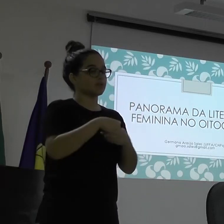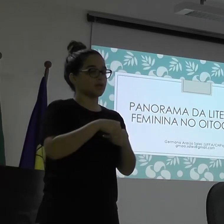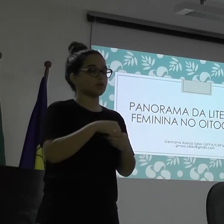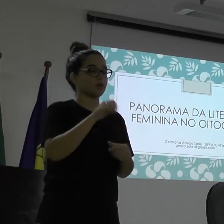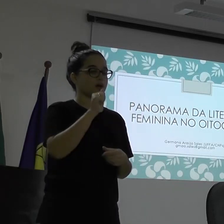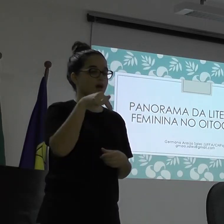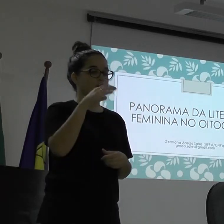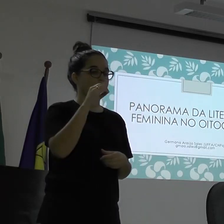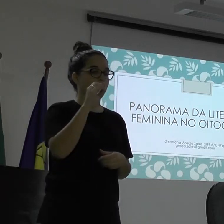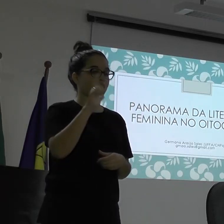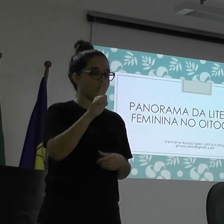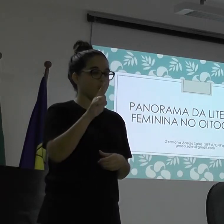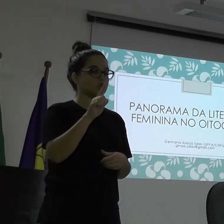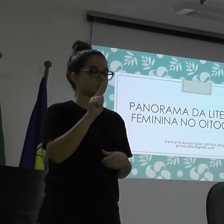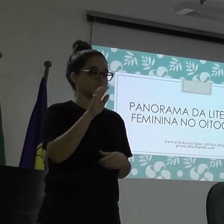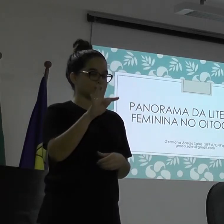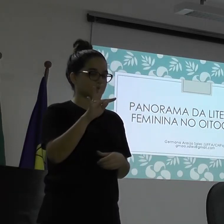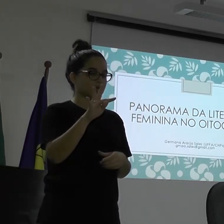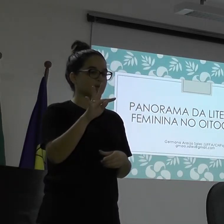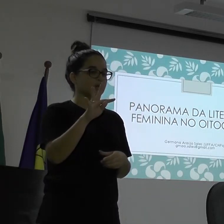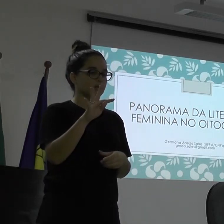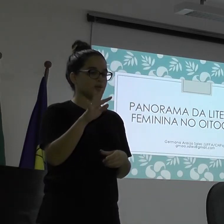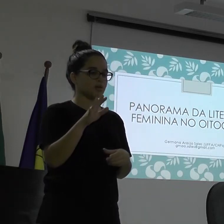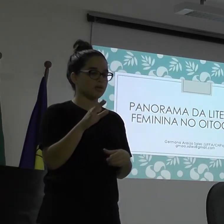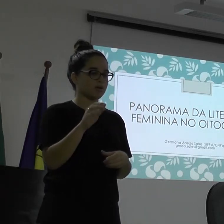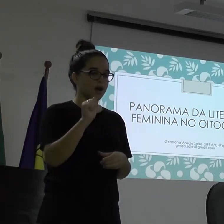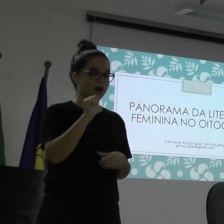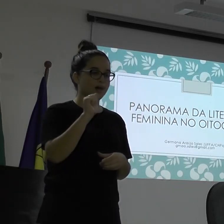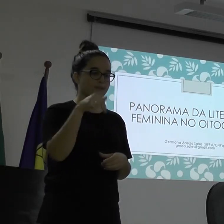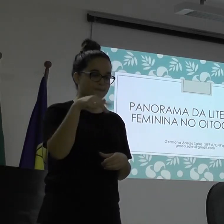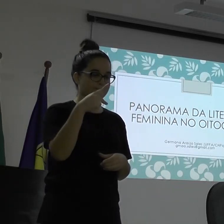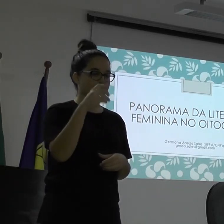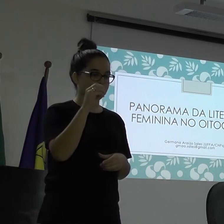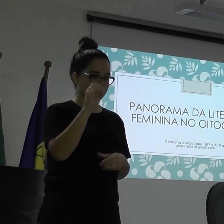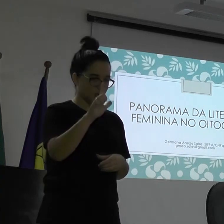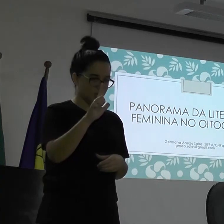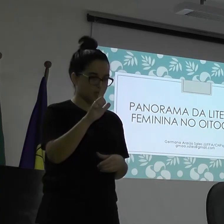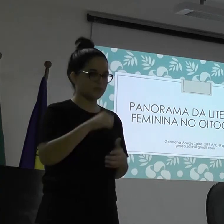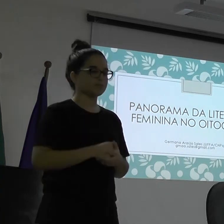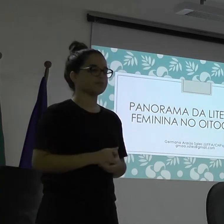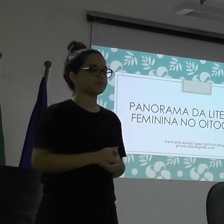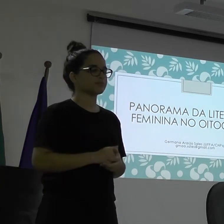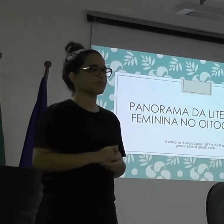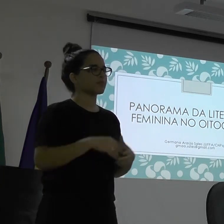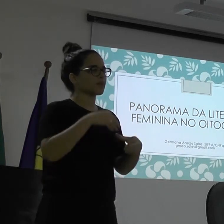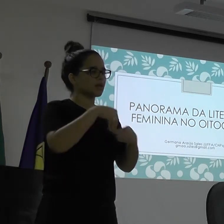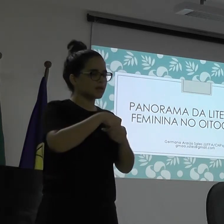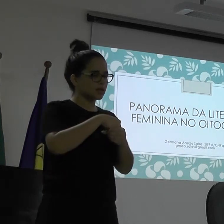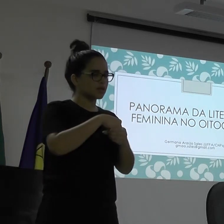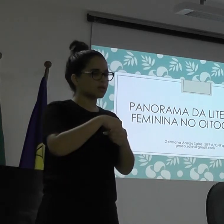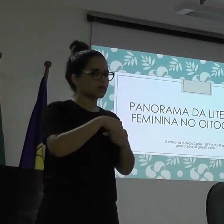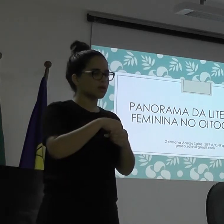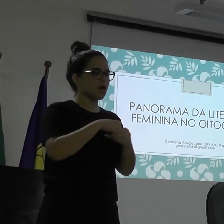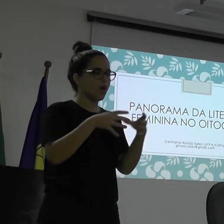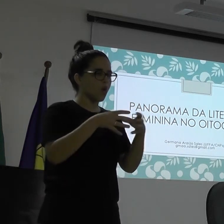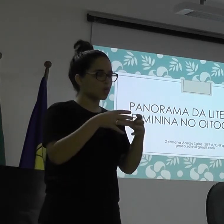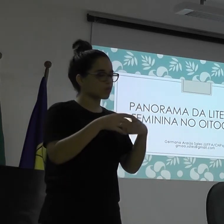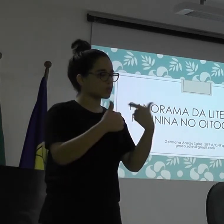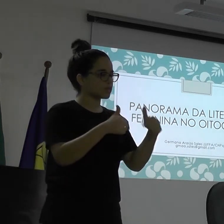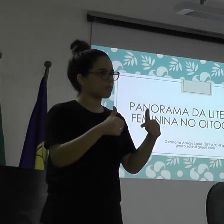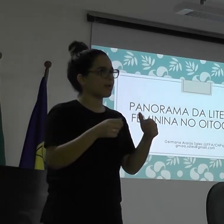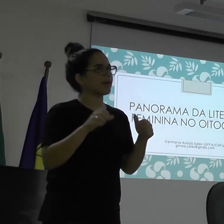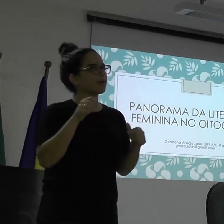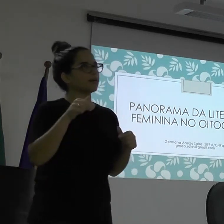que é o GT História da Literatura. Foi um GT que foi criado pela